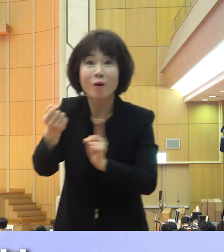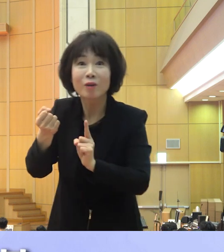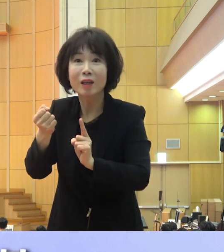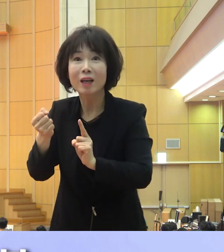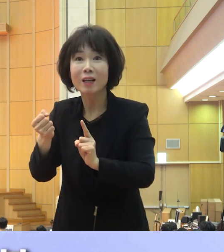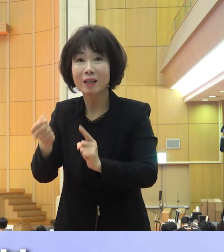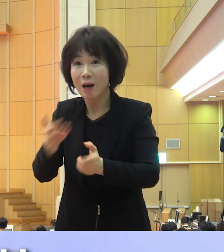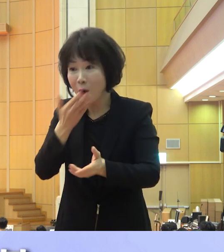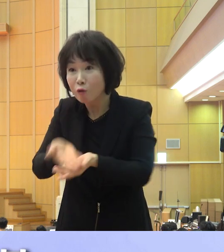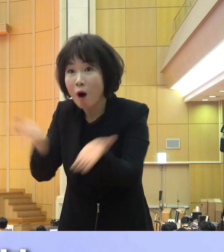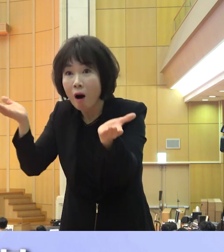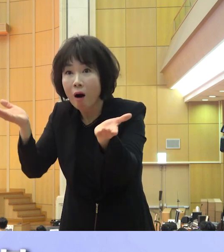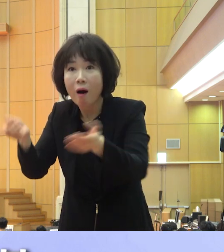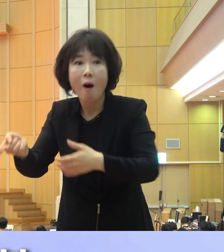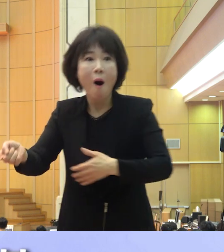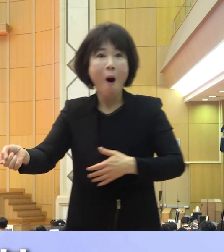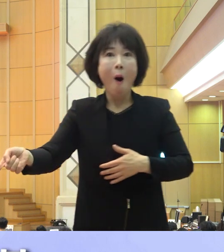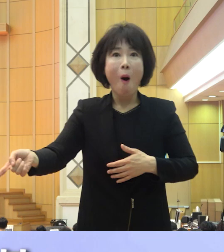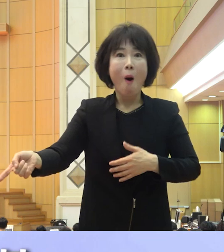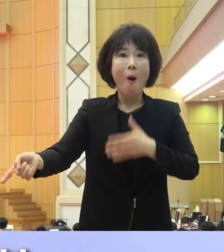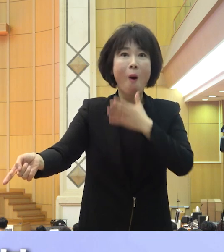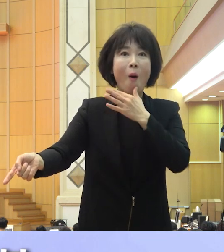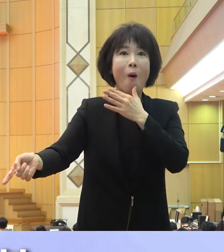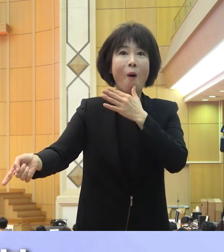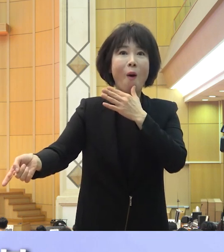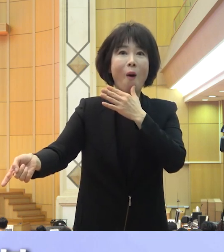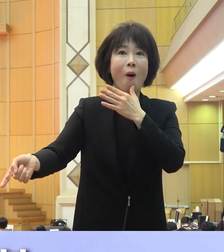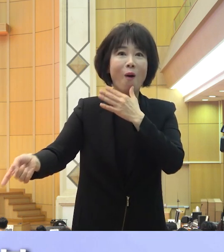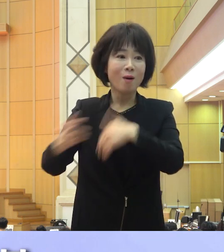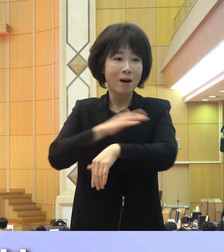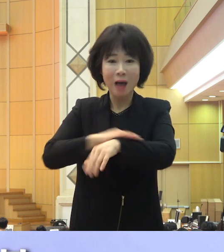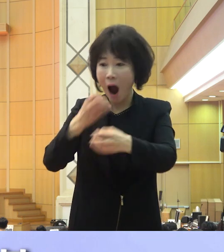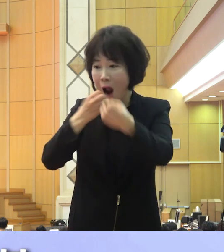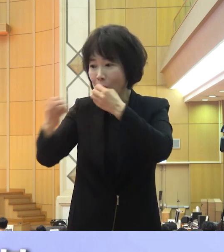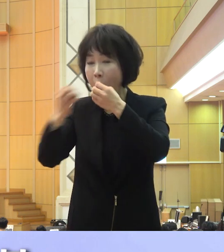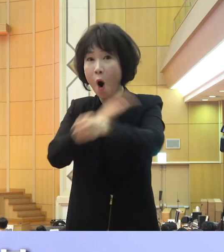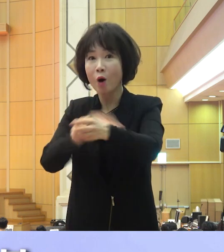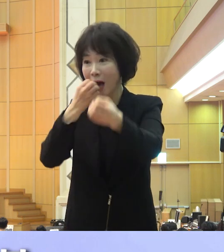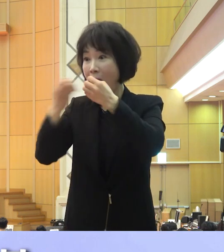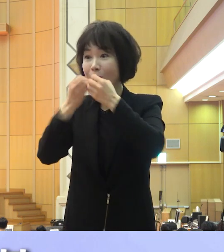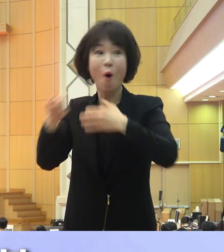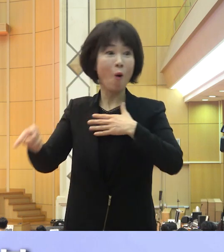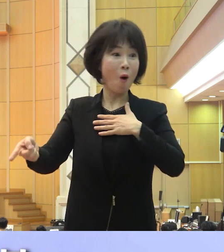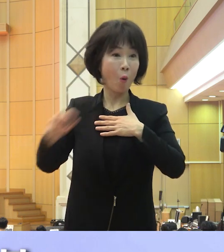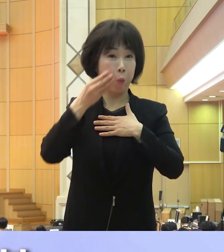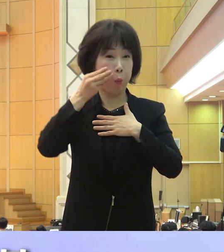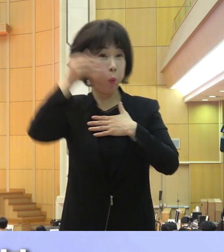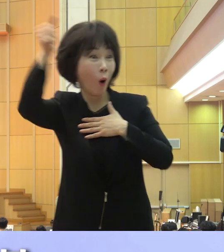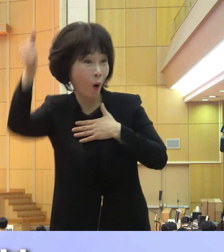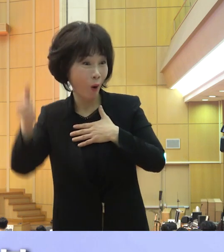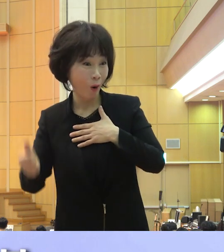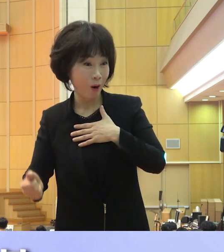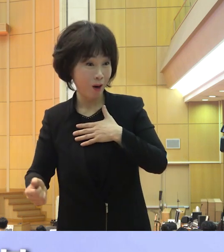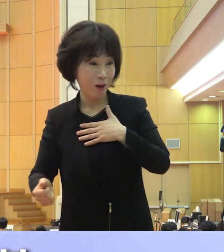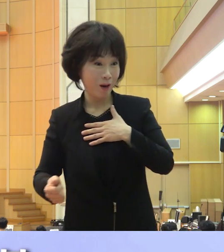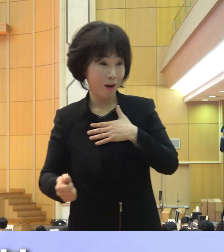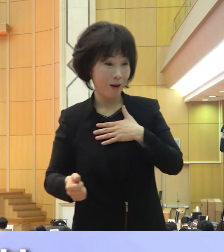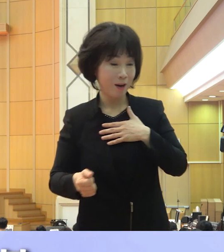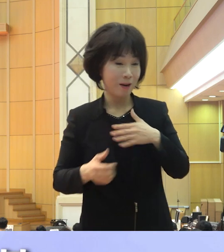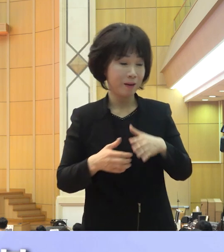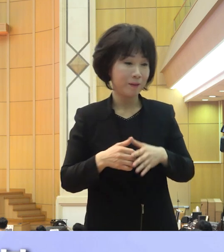말하면 밭가에 있는 뽕나무 잎은 쌀밥 같고 산뽕은 깡냉이밥